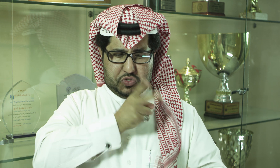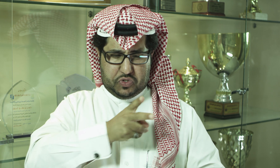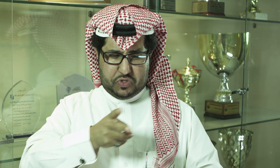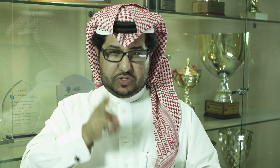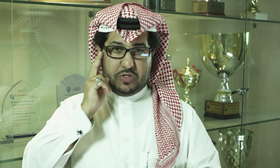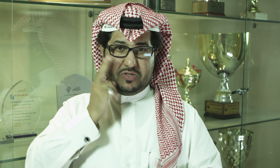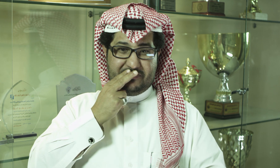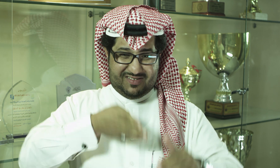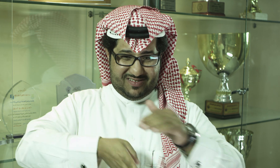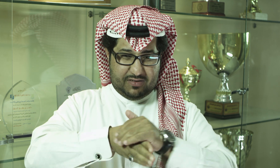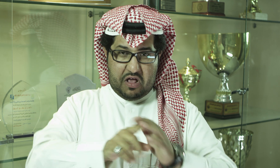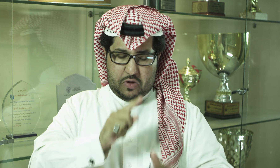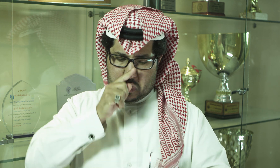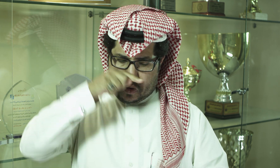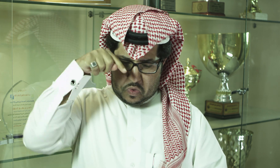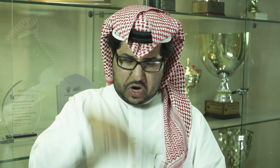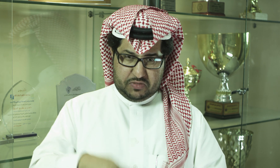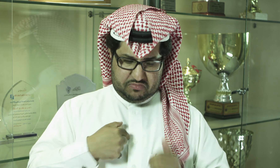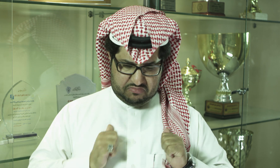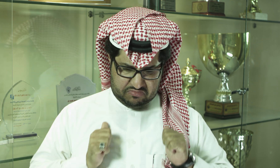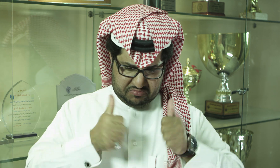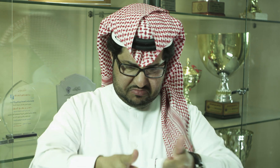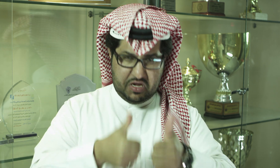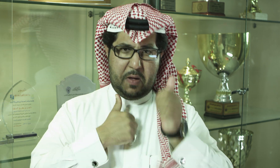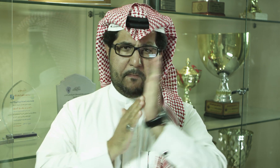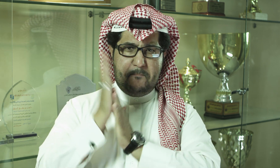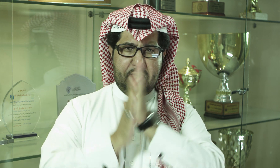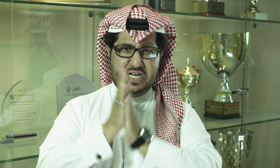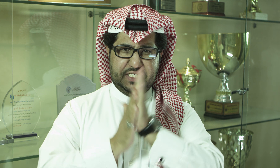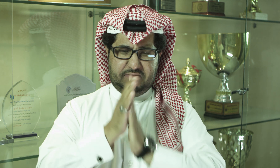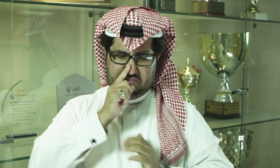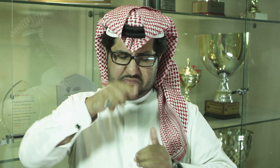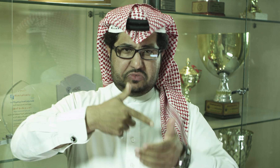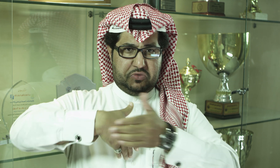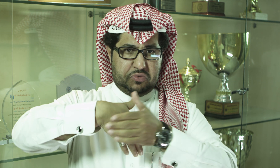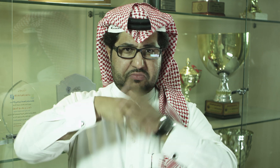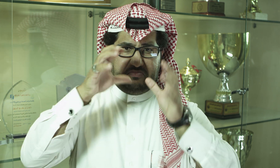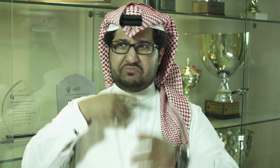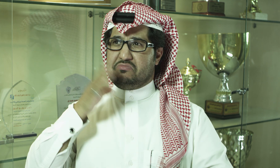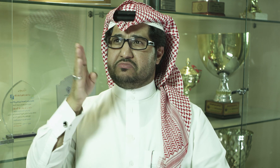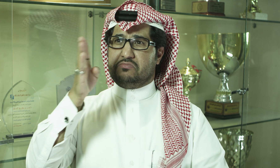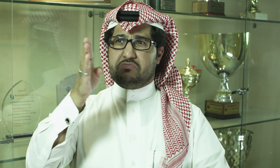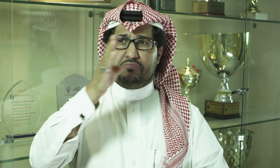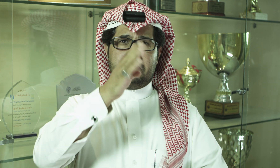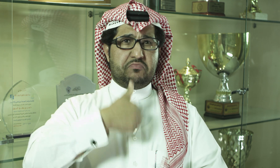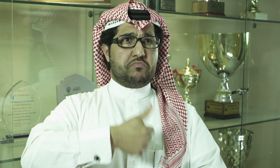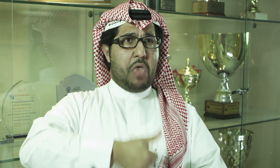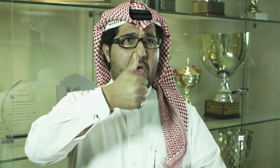ويثقفون أنفسهم، ونحن الصم لازم نخرج ولابد نتحمس نلعب كرة وننجح في جميع